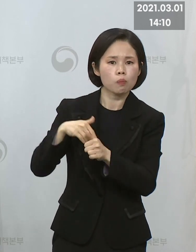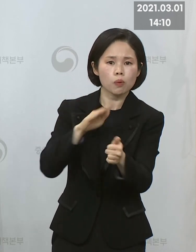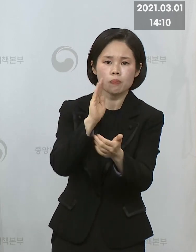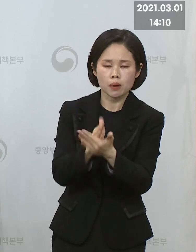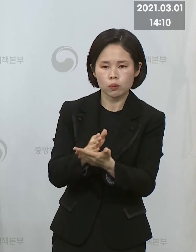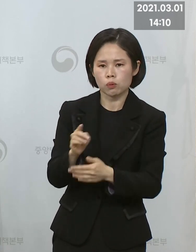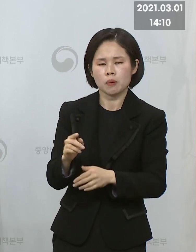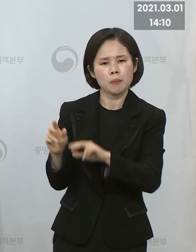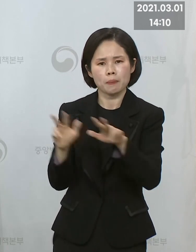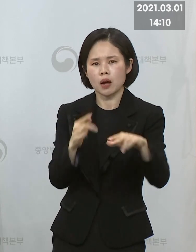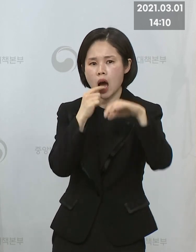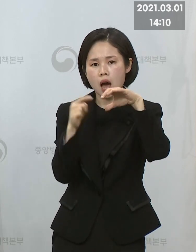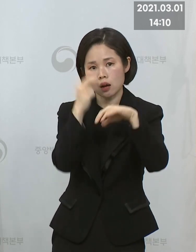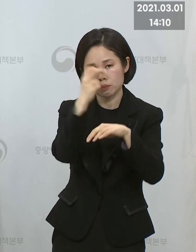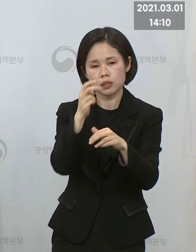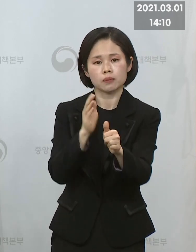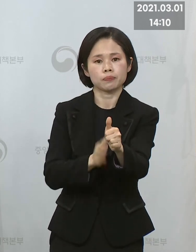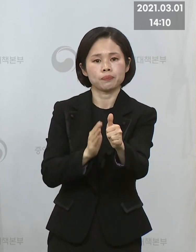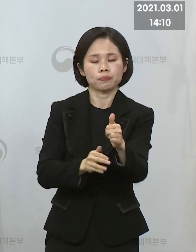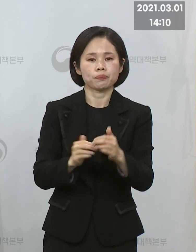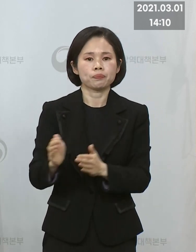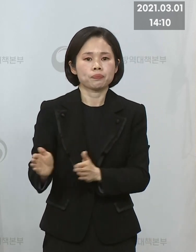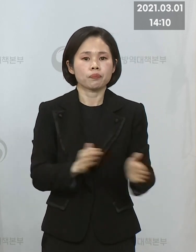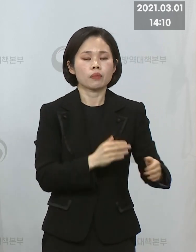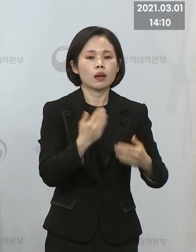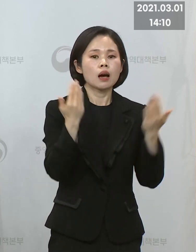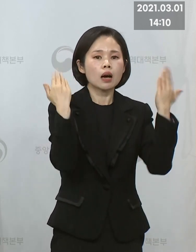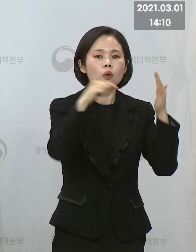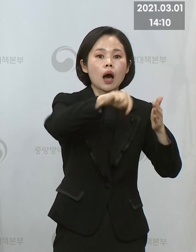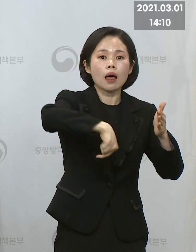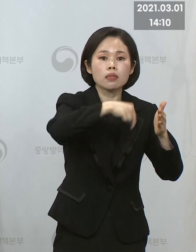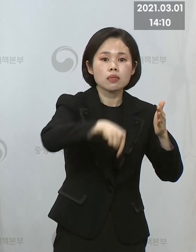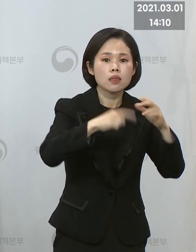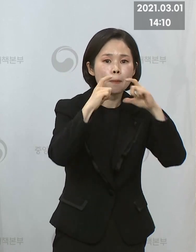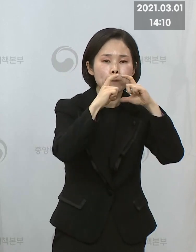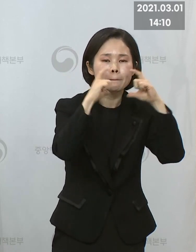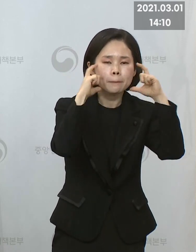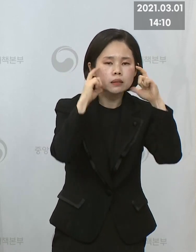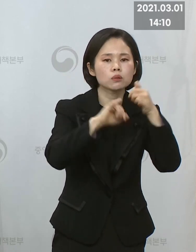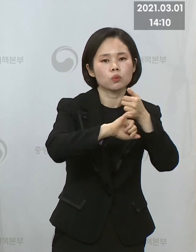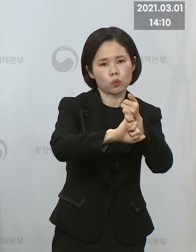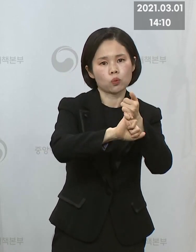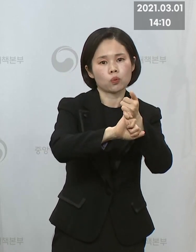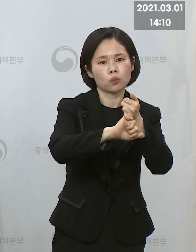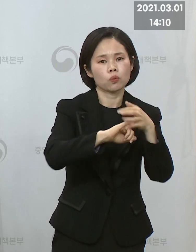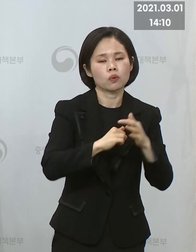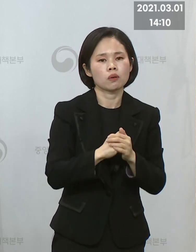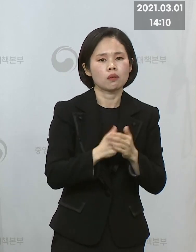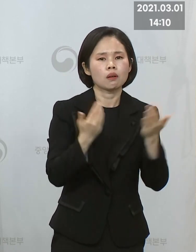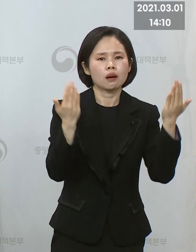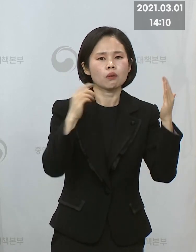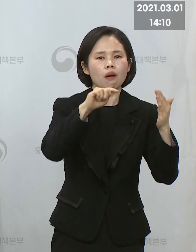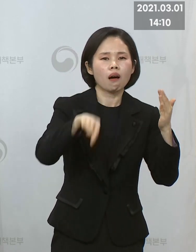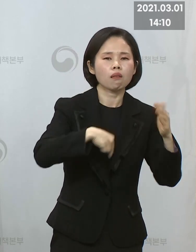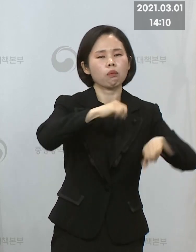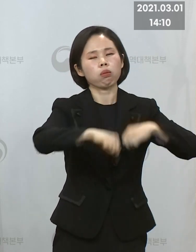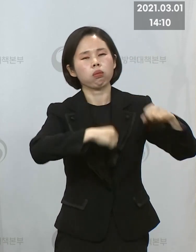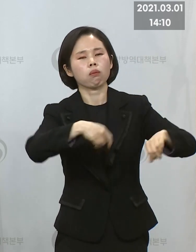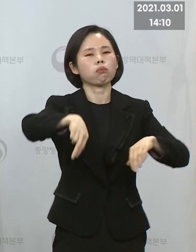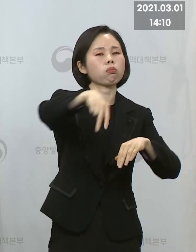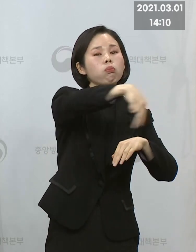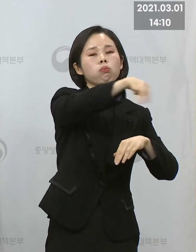바랍니다. 셋째, 학교 내에서는 마스크를 항상 착용하고 불필요한 교내 이동을